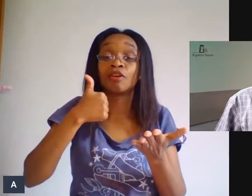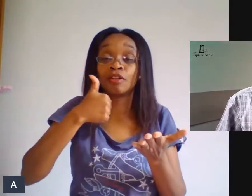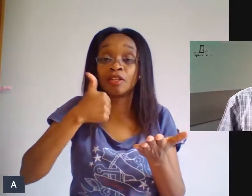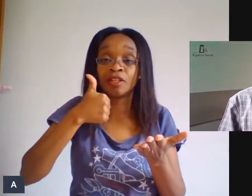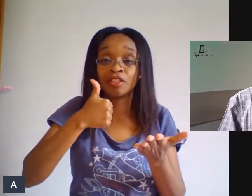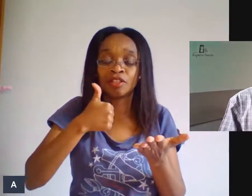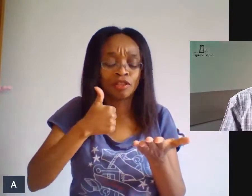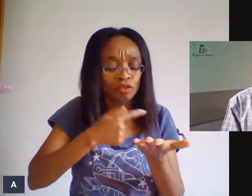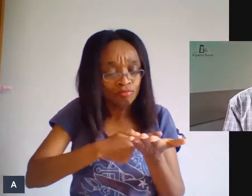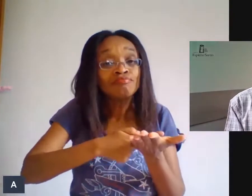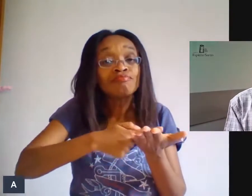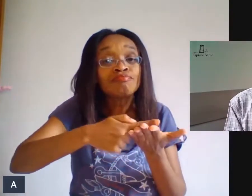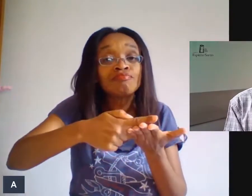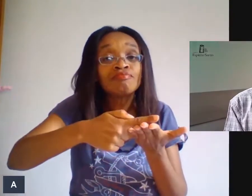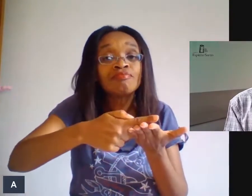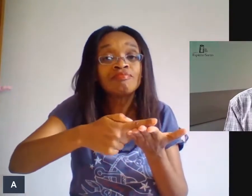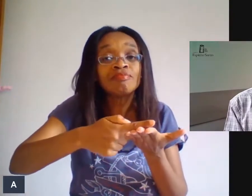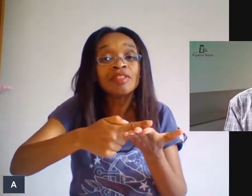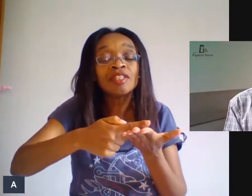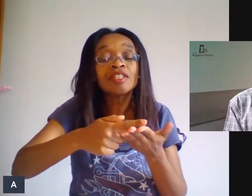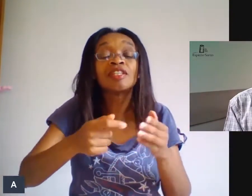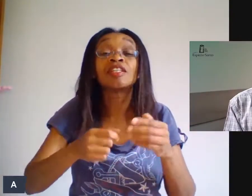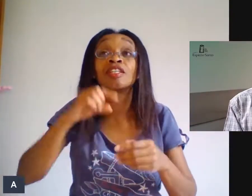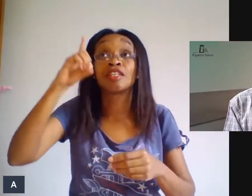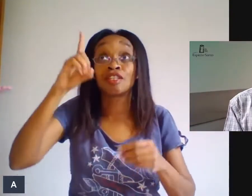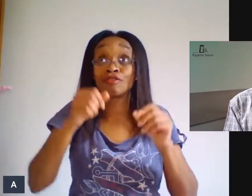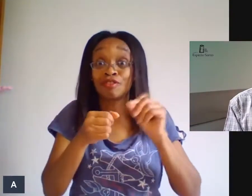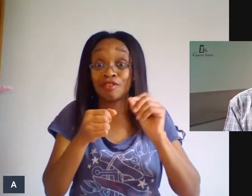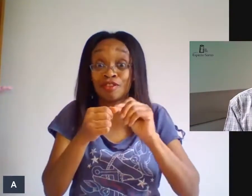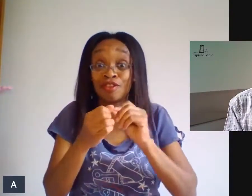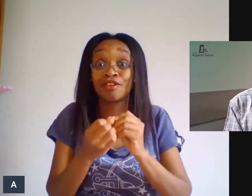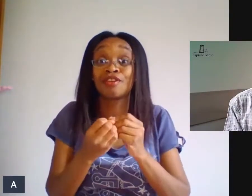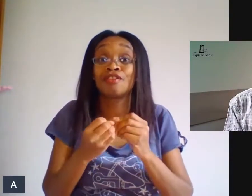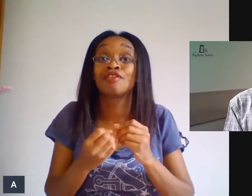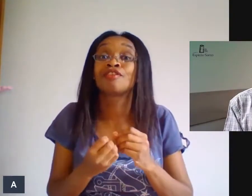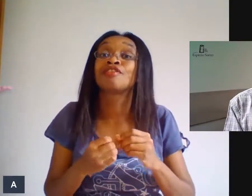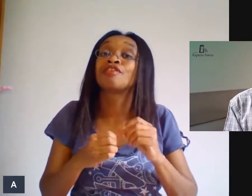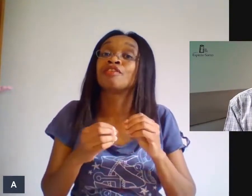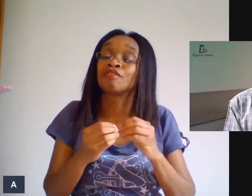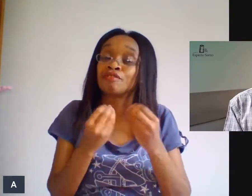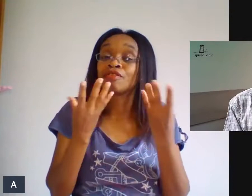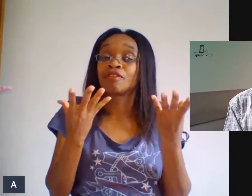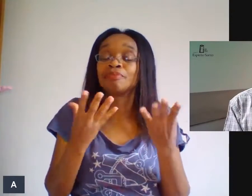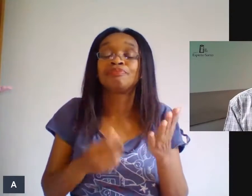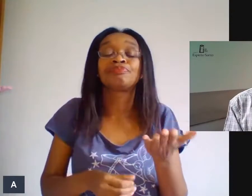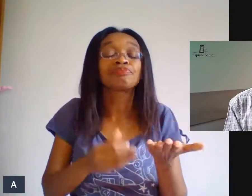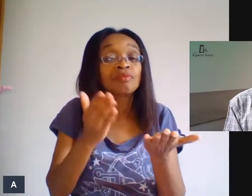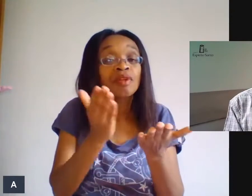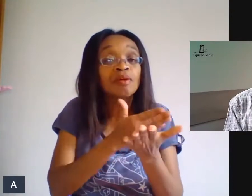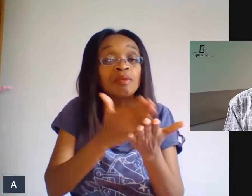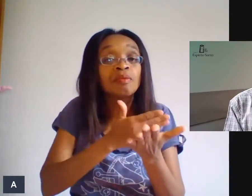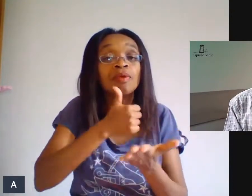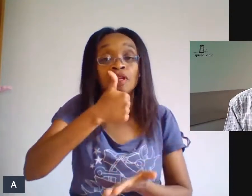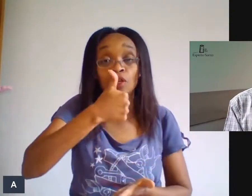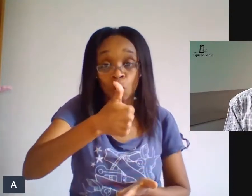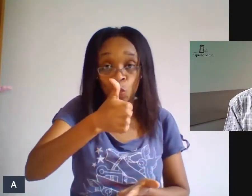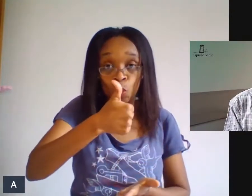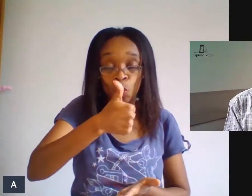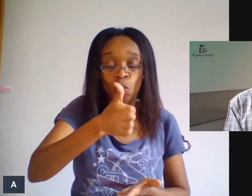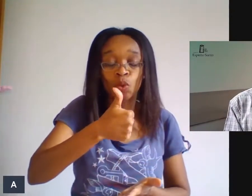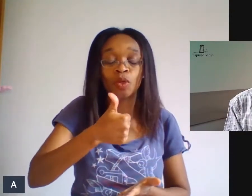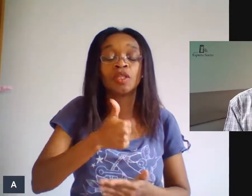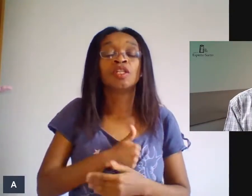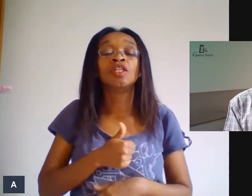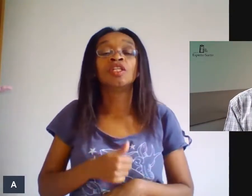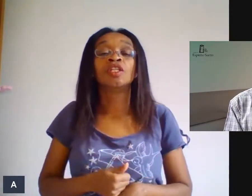das Origens, Livro da Criação, no seu capítulo 1, nos versículos de 1 a